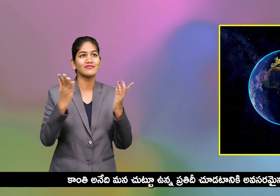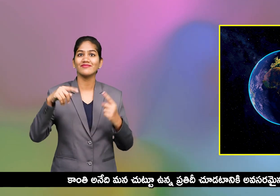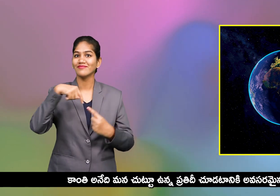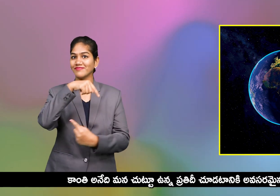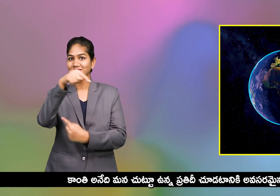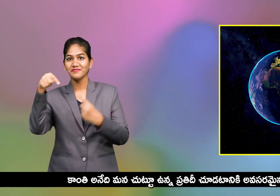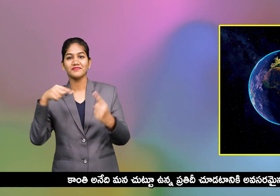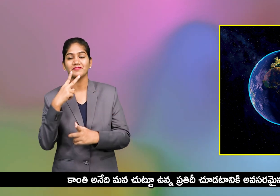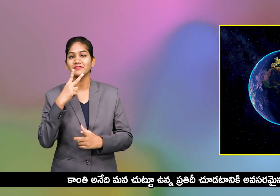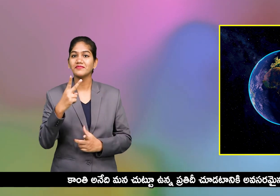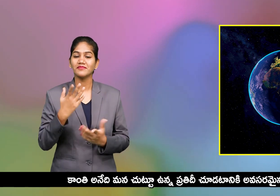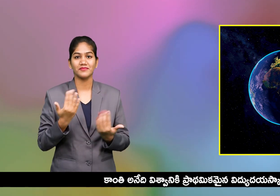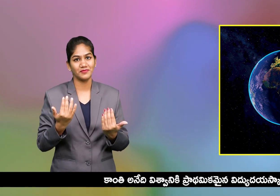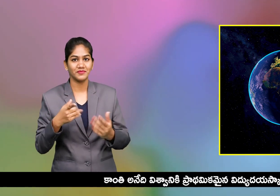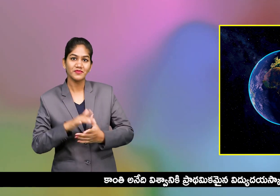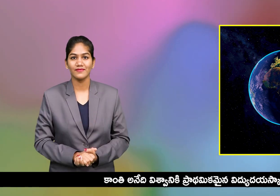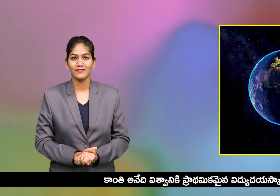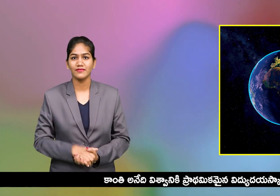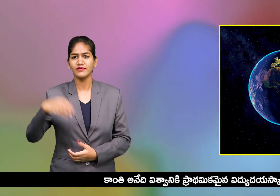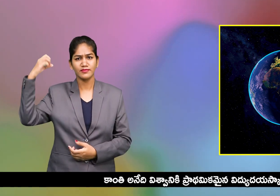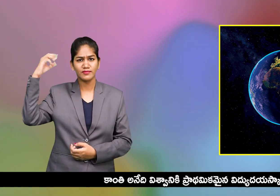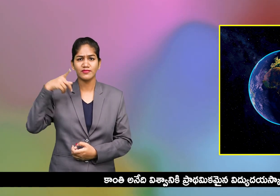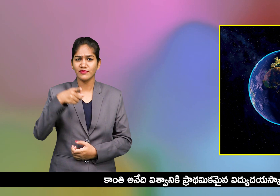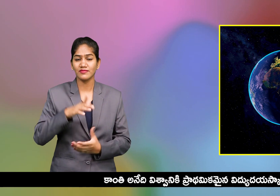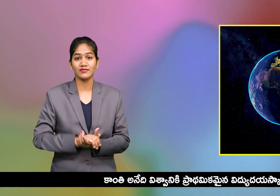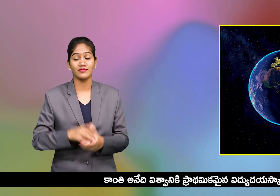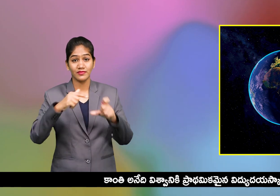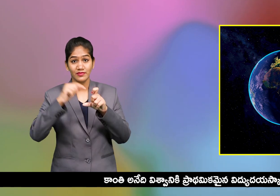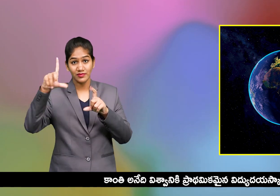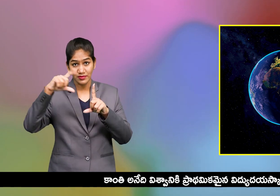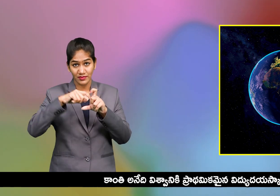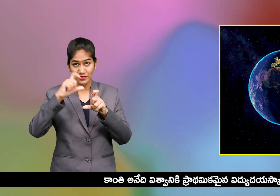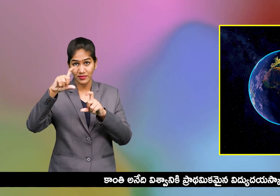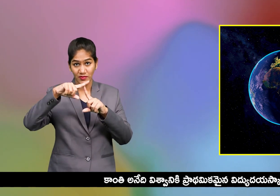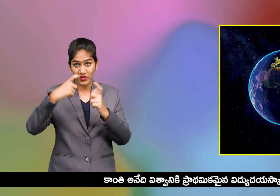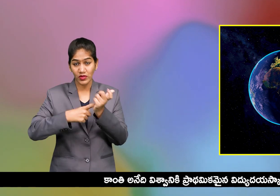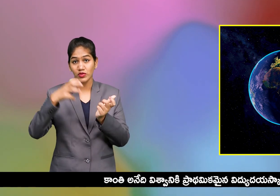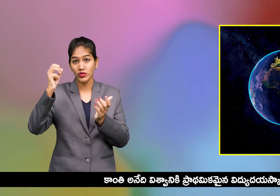రూపం. కాంతి అనేది విశ్వానికి ప్రాథమికమైన విద్యుదయస్కాంత